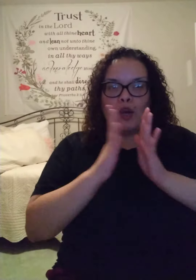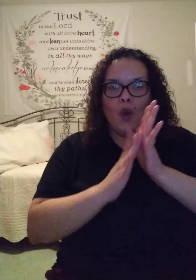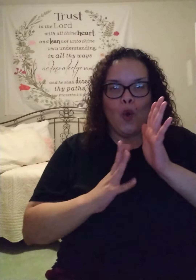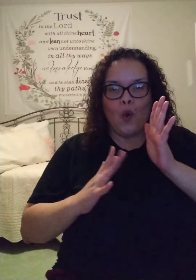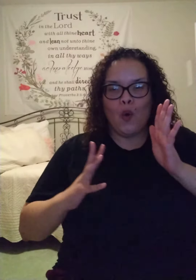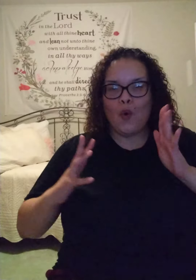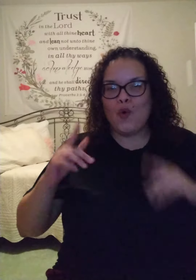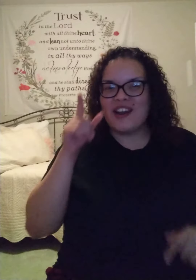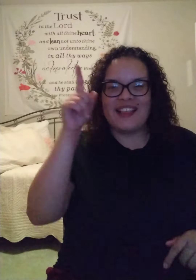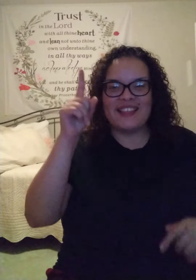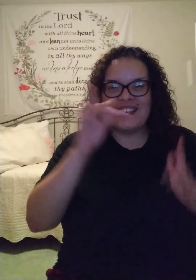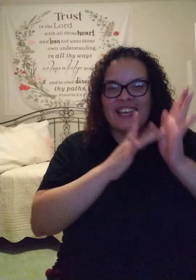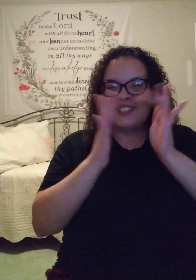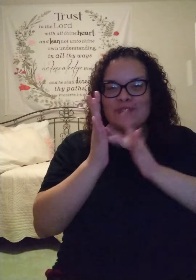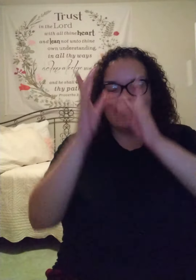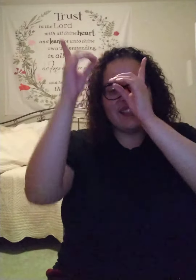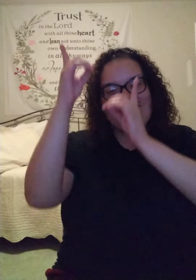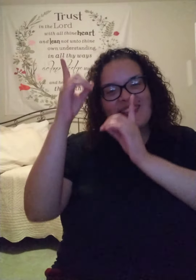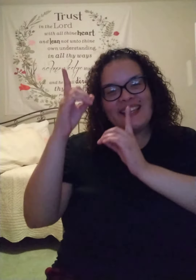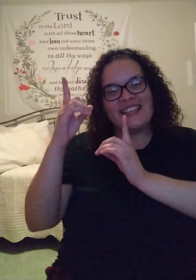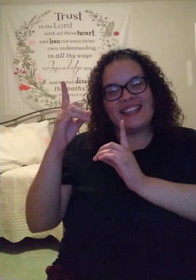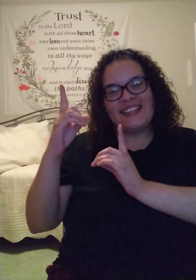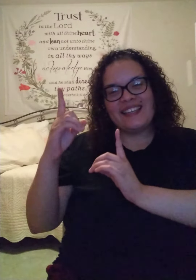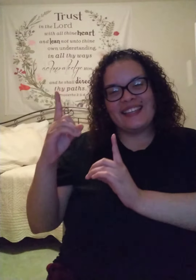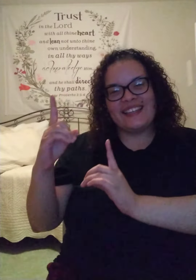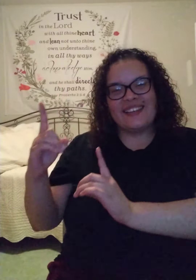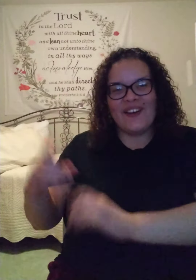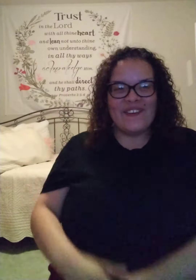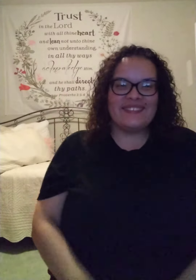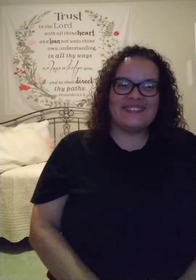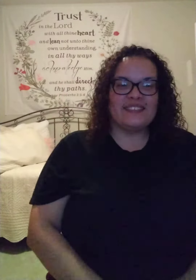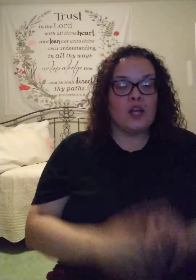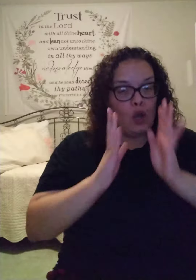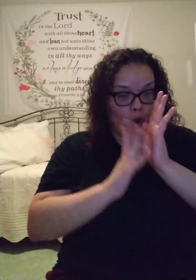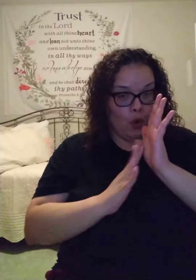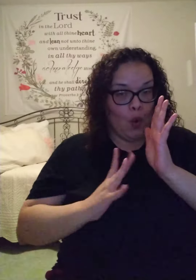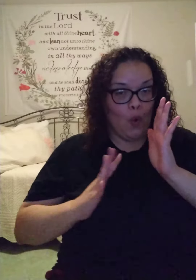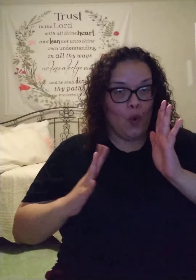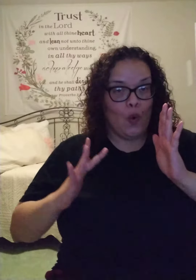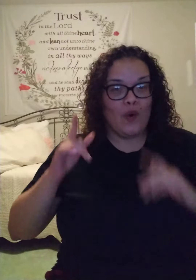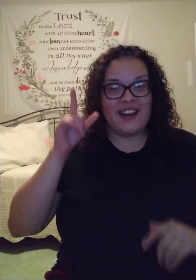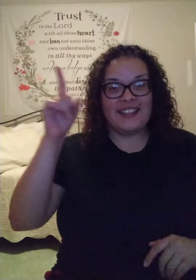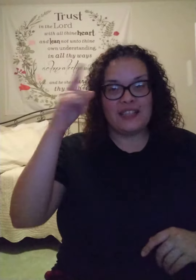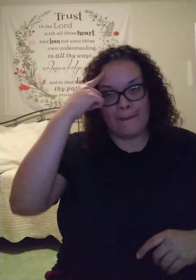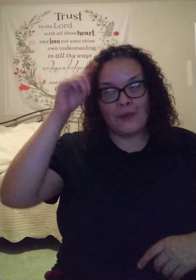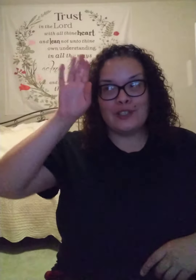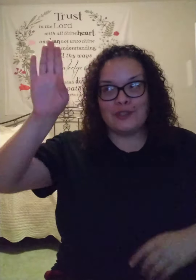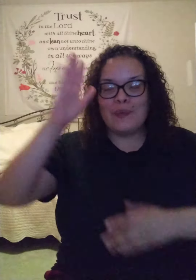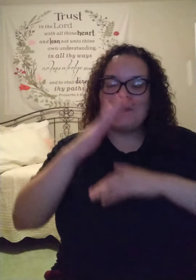Gloria a Jesús divino, gloria a ti por tus